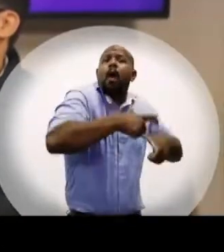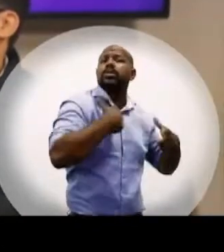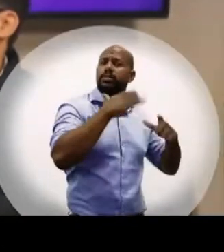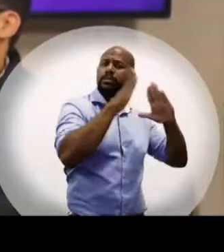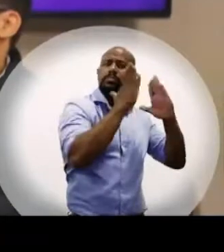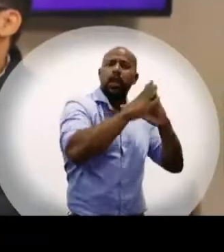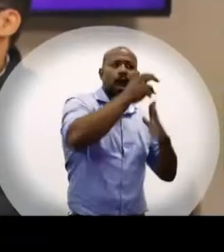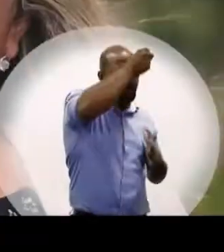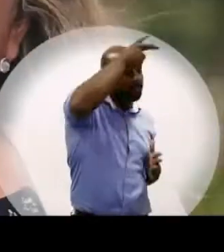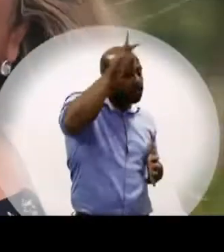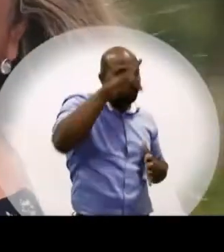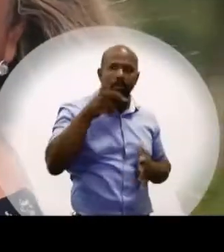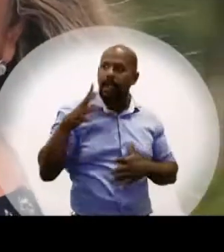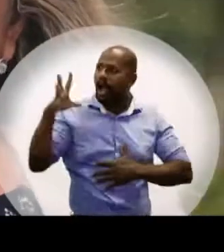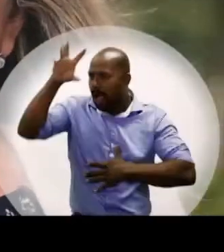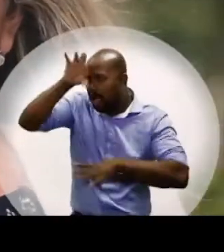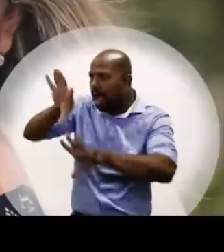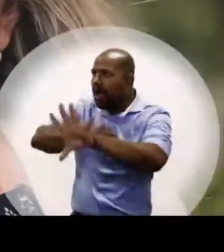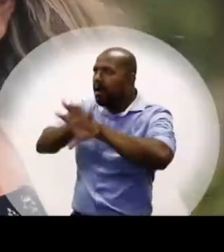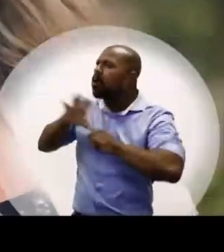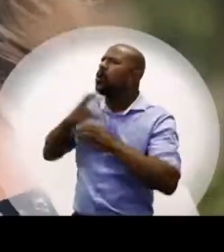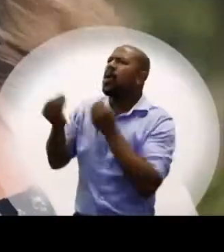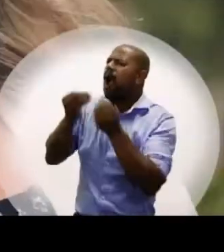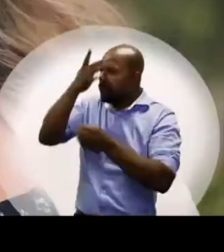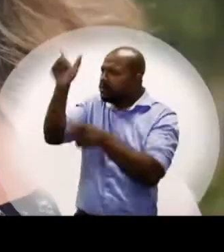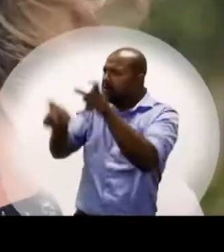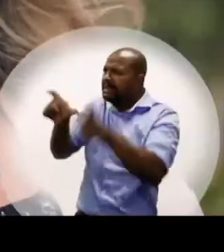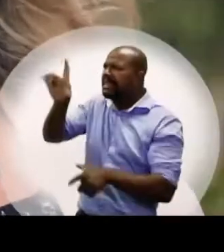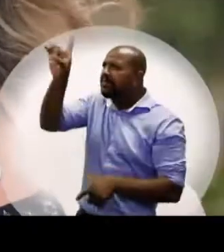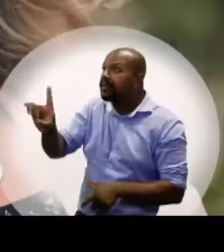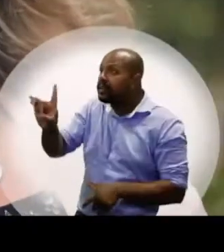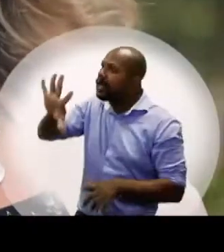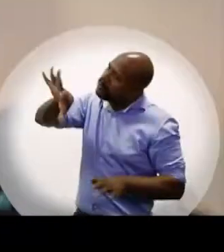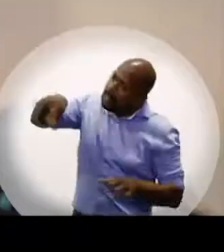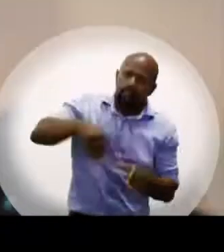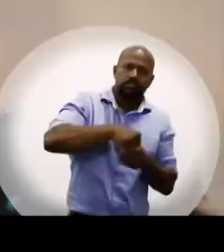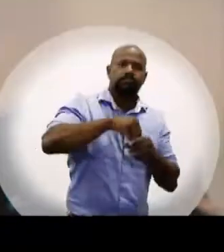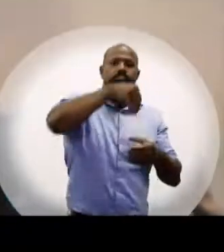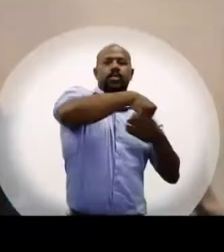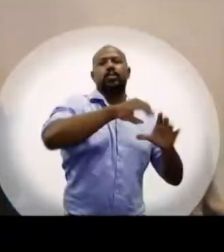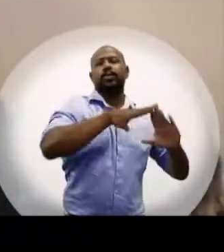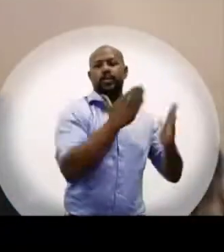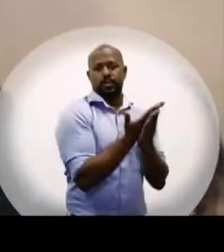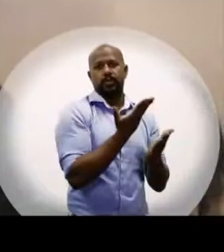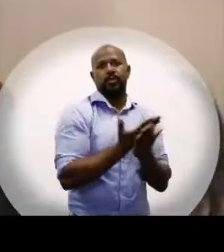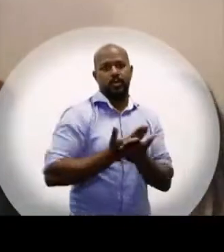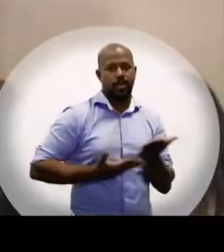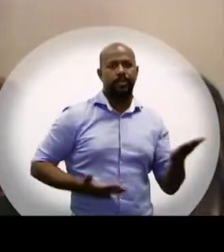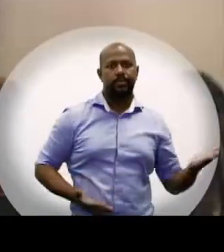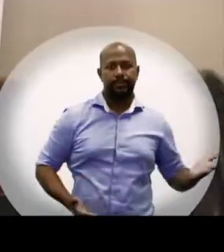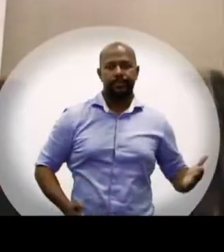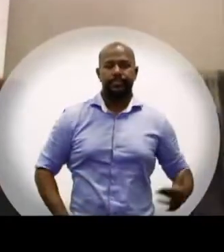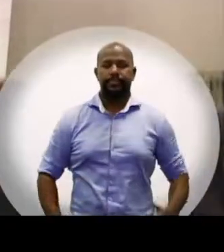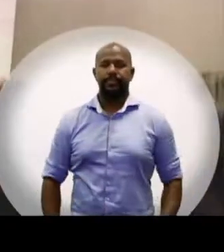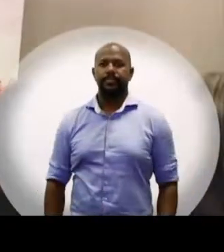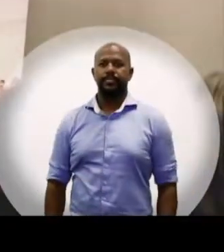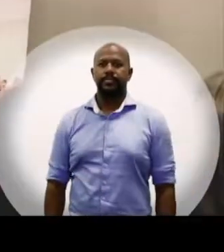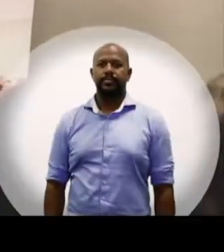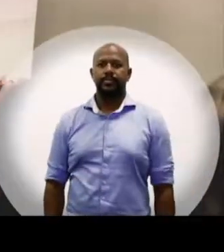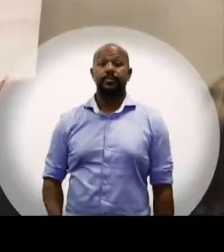aprender a gerenciar um pouco melhor as questões das pessoas com deficiência dentro das unidades escolares.